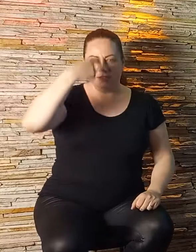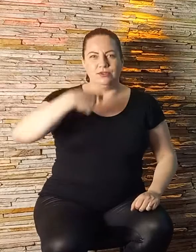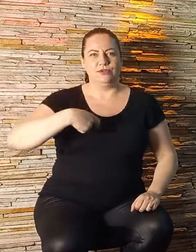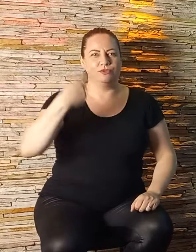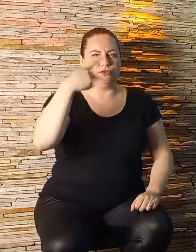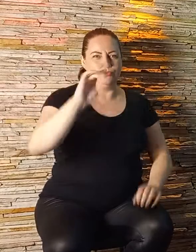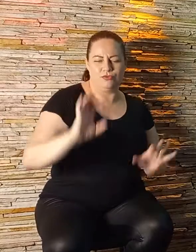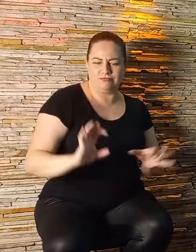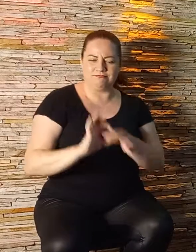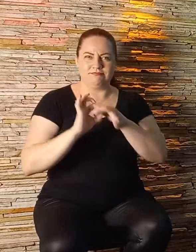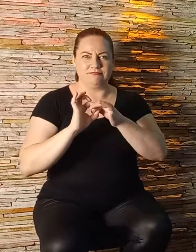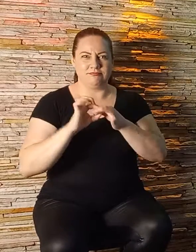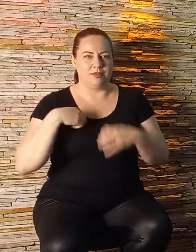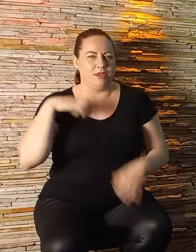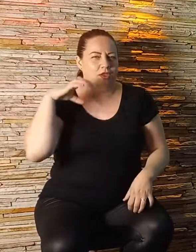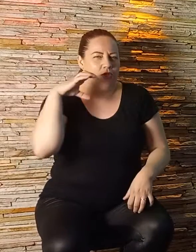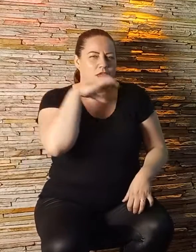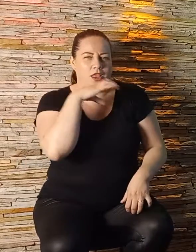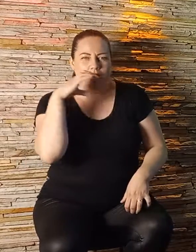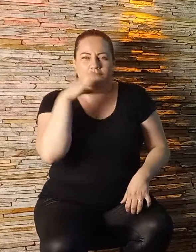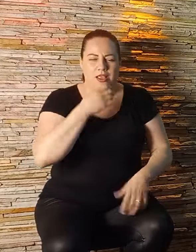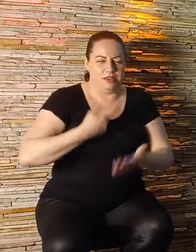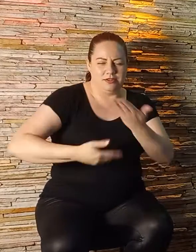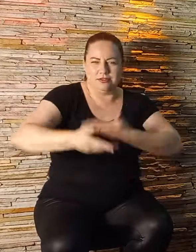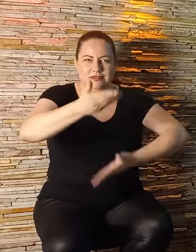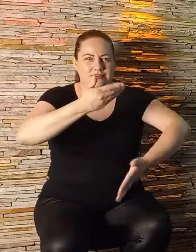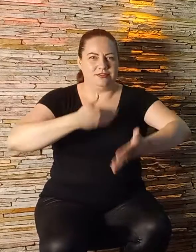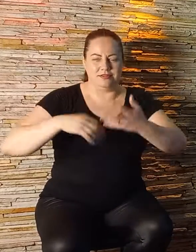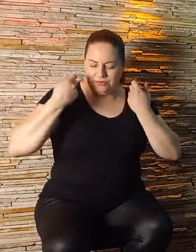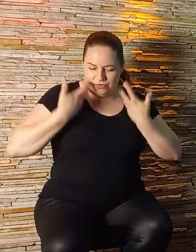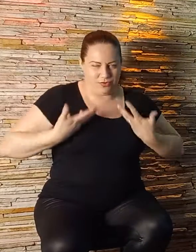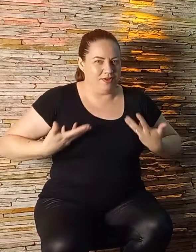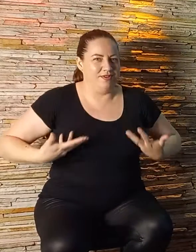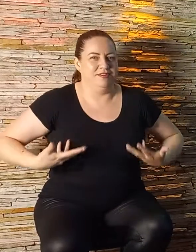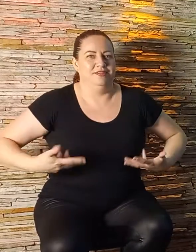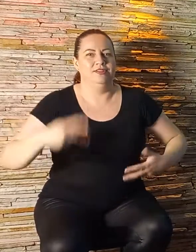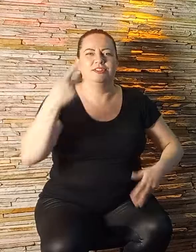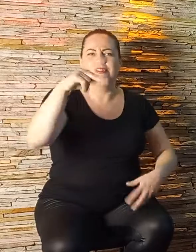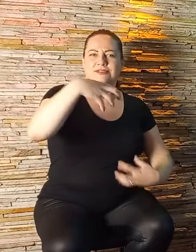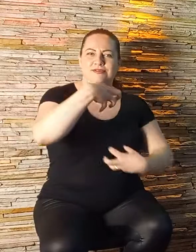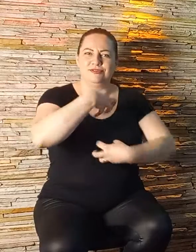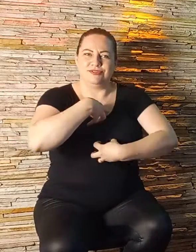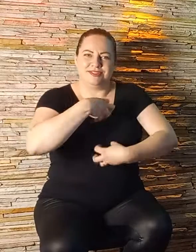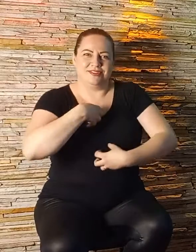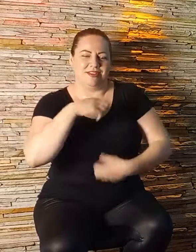sou quente hotvar a gente que ele faz tempo que você